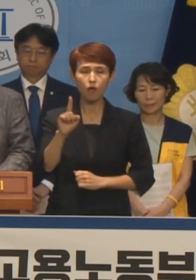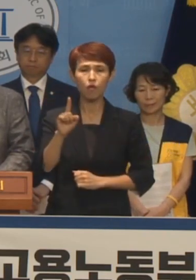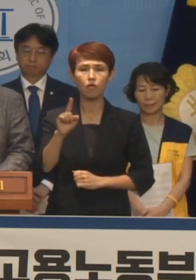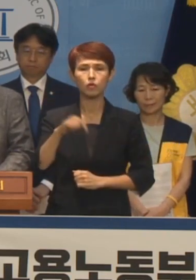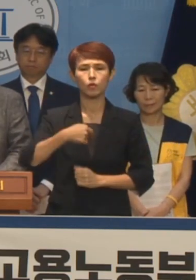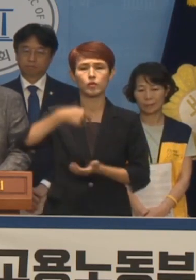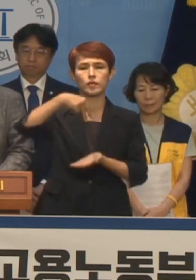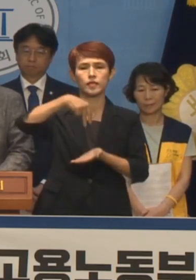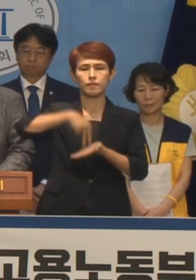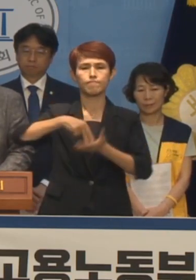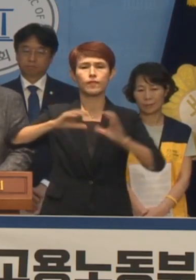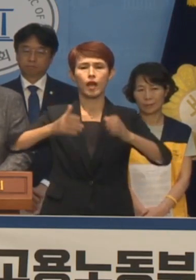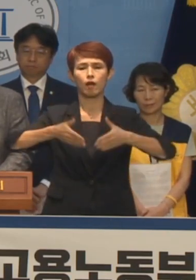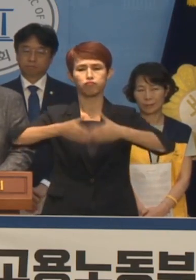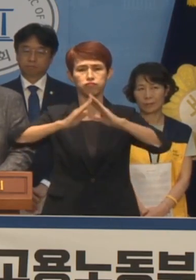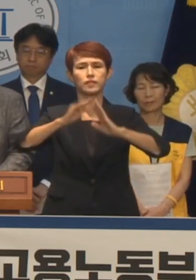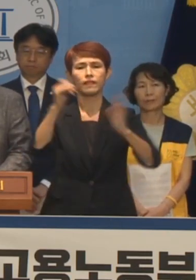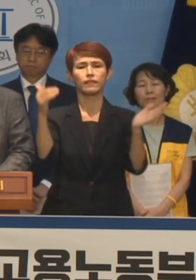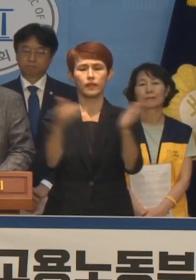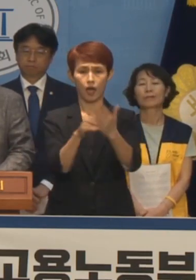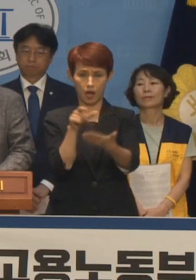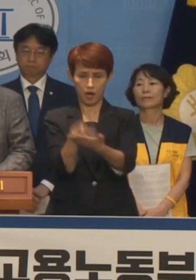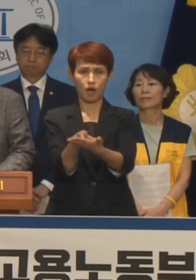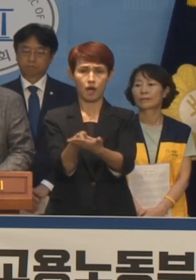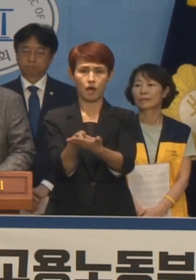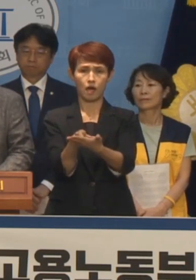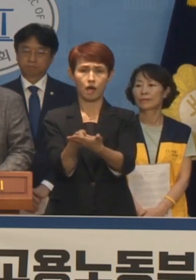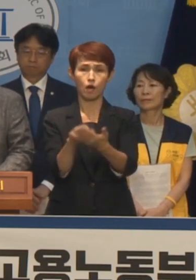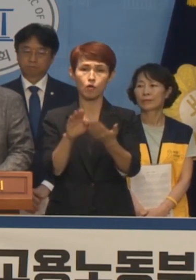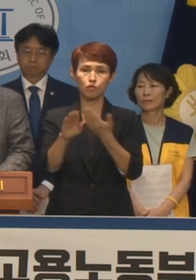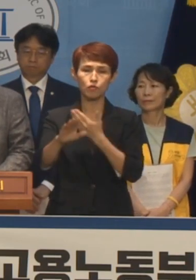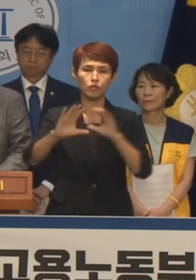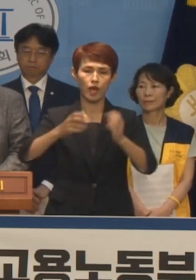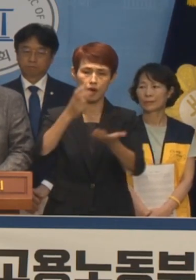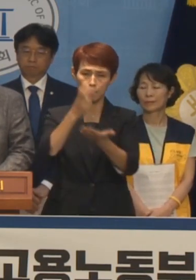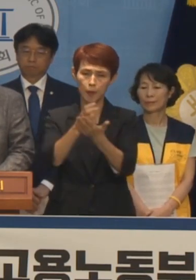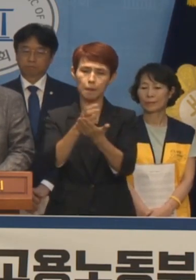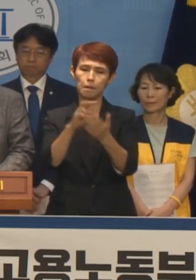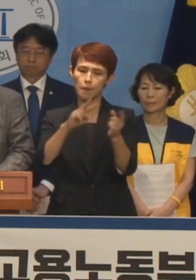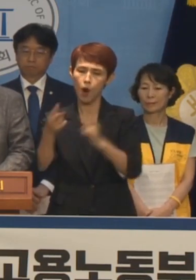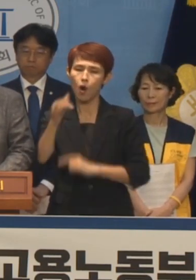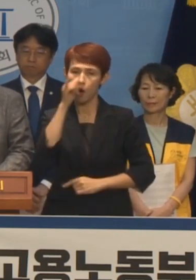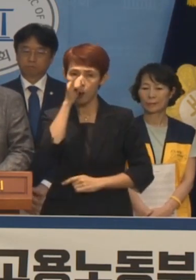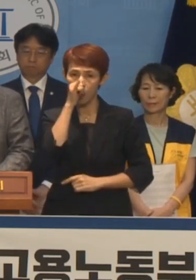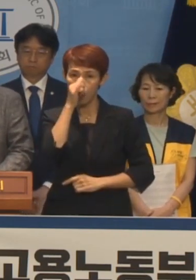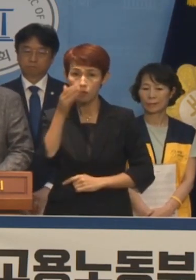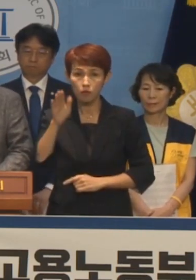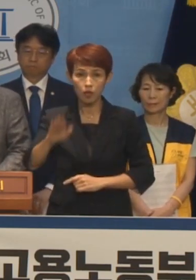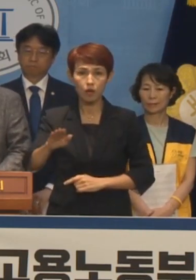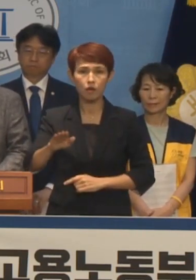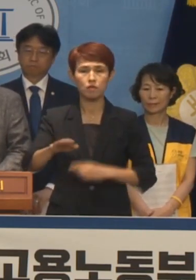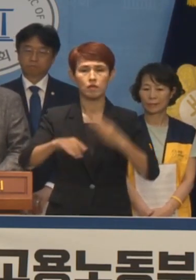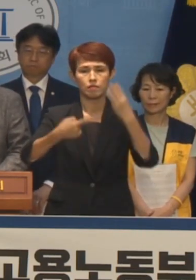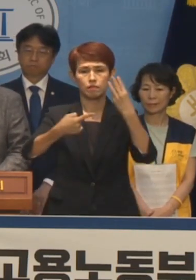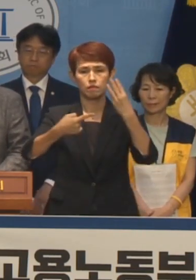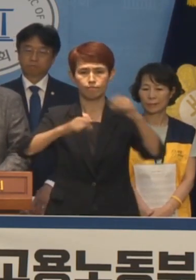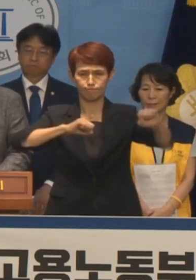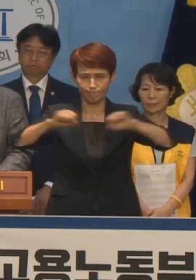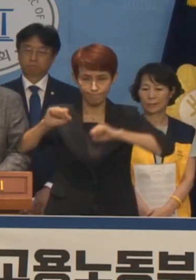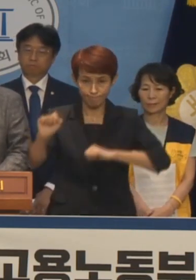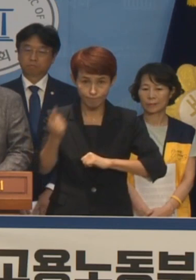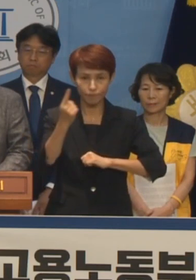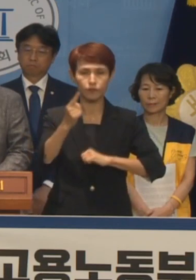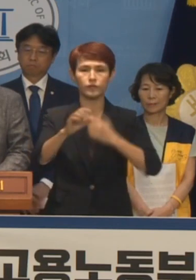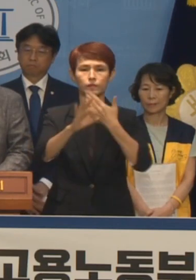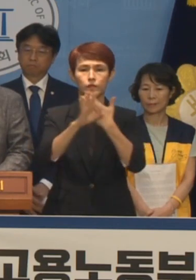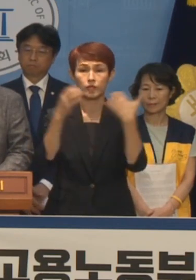민주독립국가의 재건이라고 명백하게 규정했습니다. 그 이후 헌법 전문이 여러 차례 바뀌었지만 현행 헌법에는 3.1운동으로 건립된 대한민국